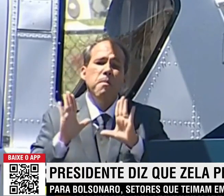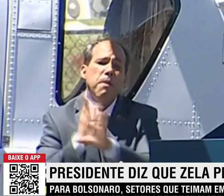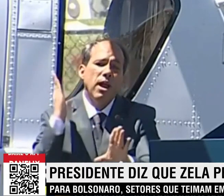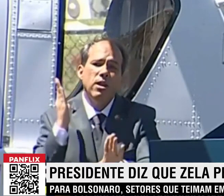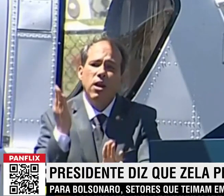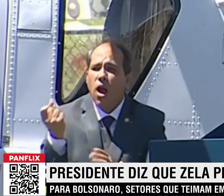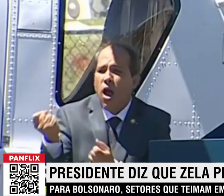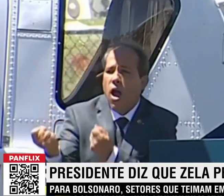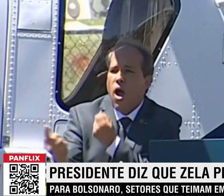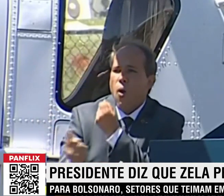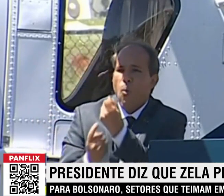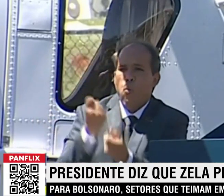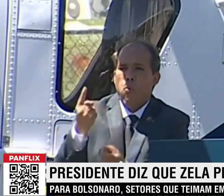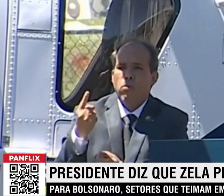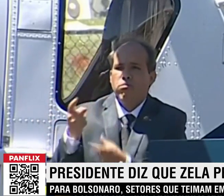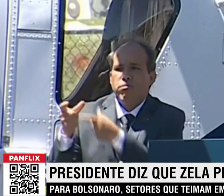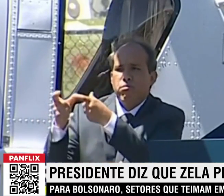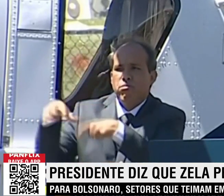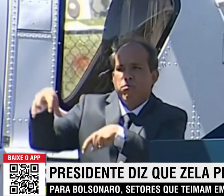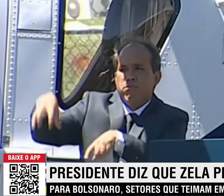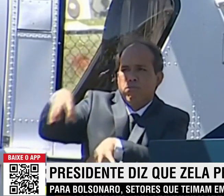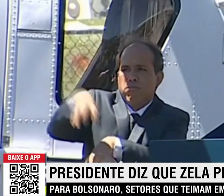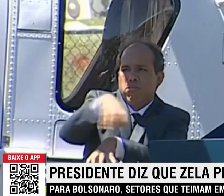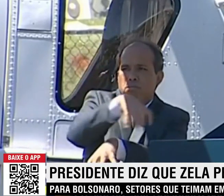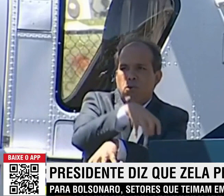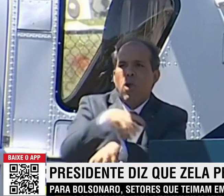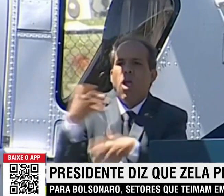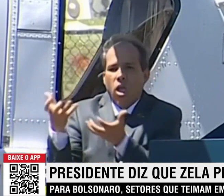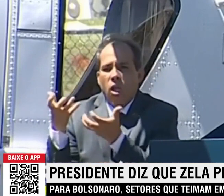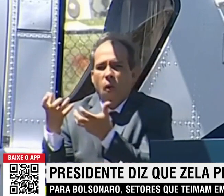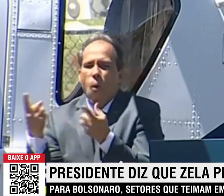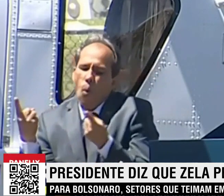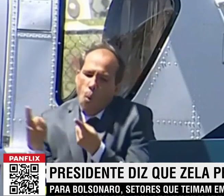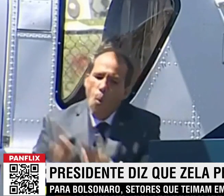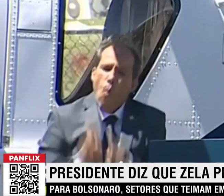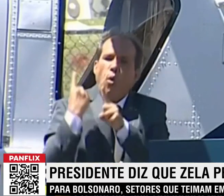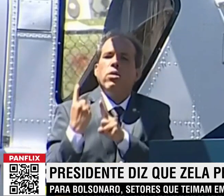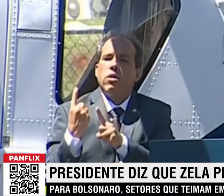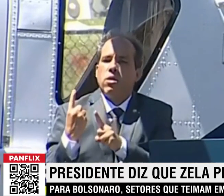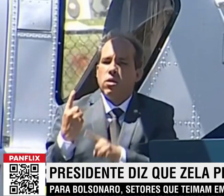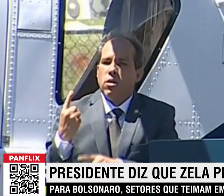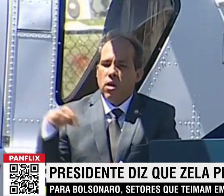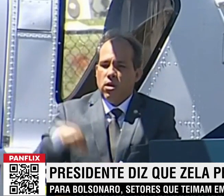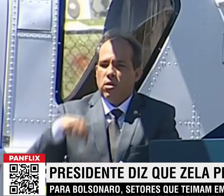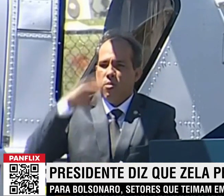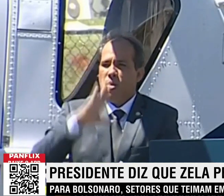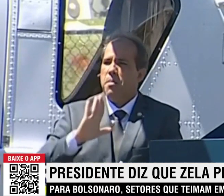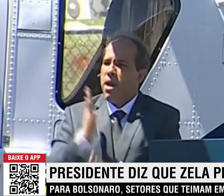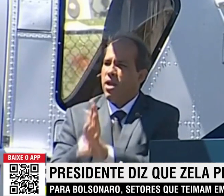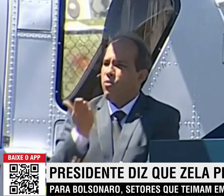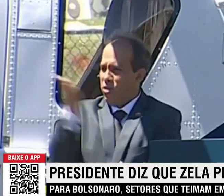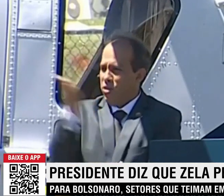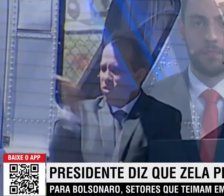os poucos setores que teimam remar em sentido contrário, tenho certeza,